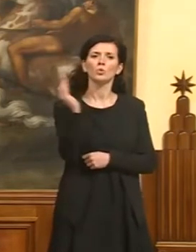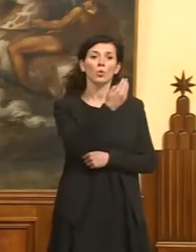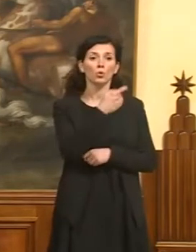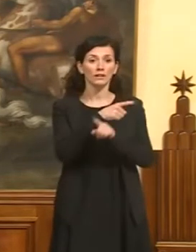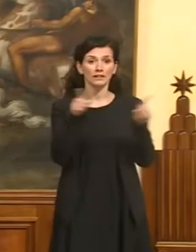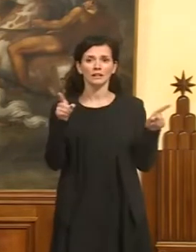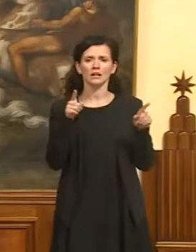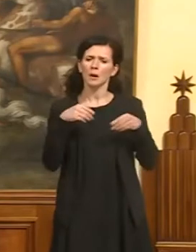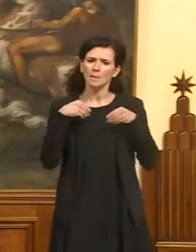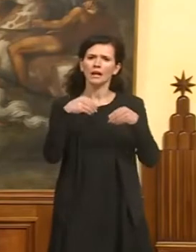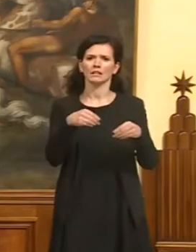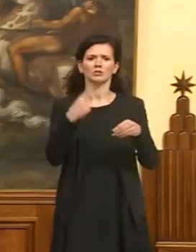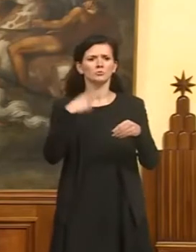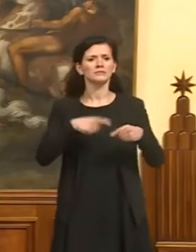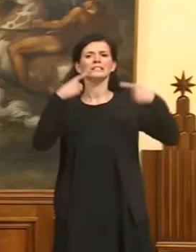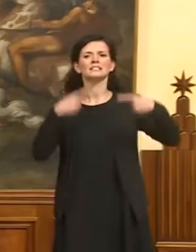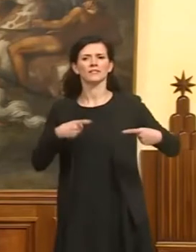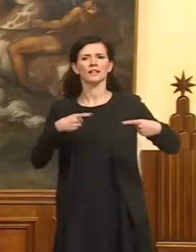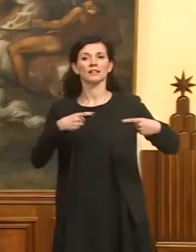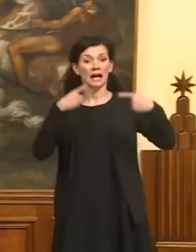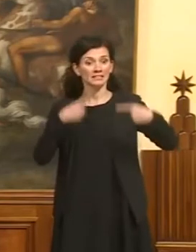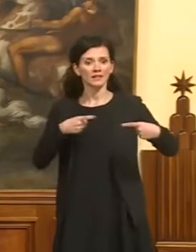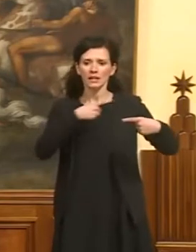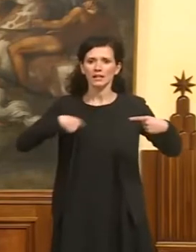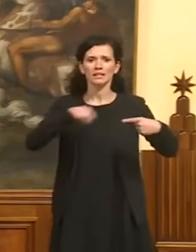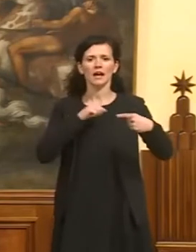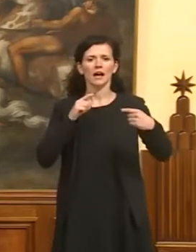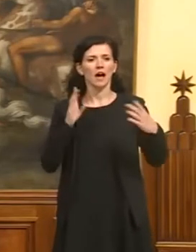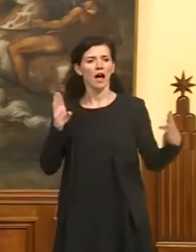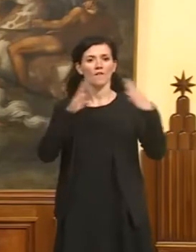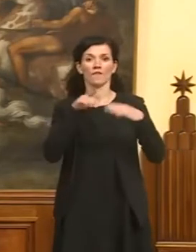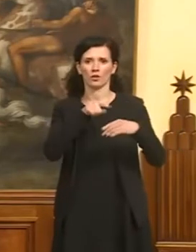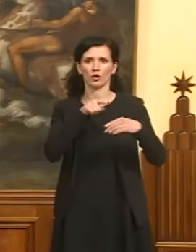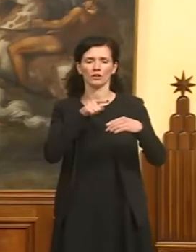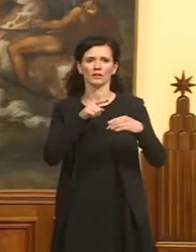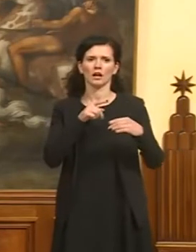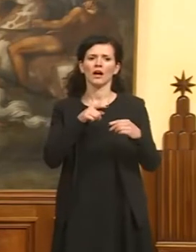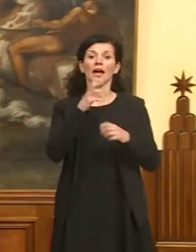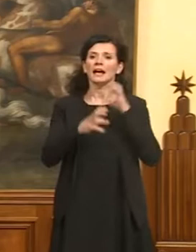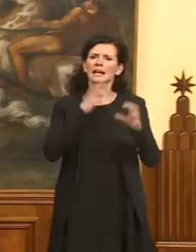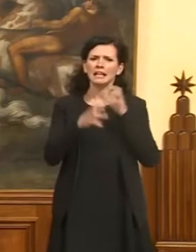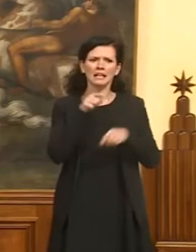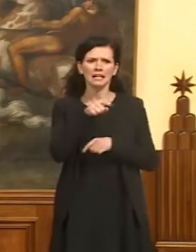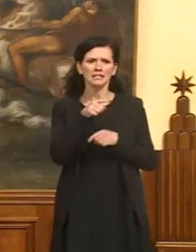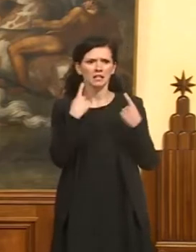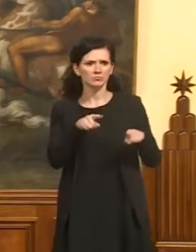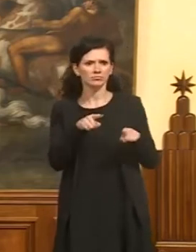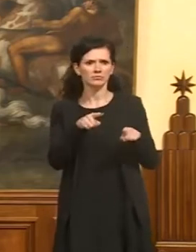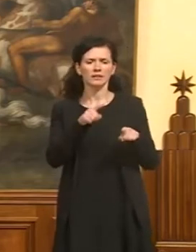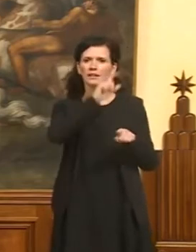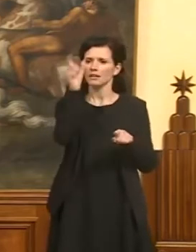Consiglio, a noi viene chiesto sì un sacrificio, ma nulla rispetto a quello che viene chiesto a operatori